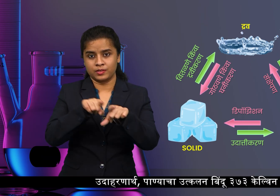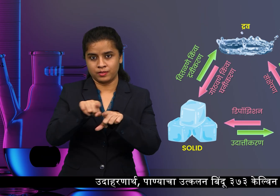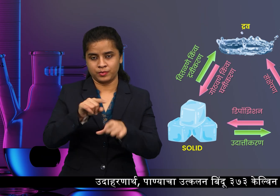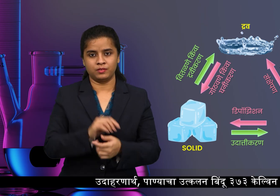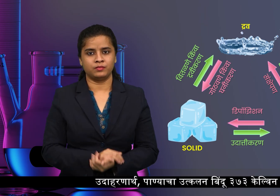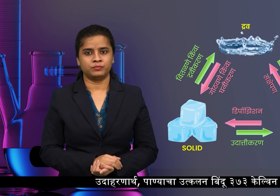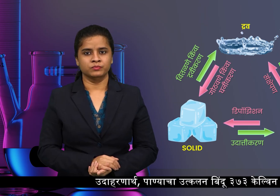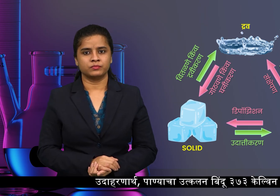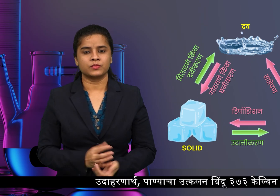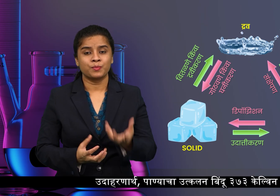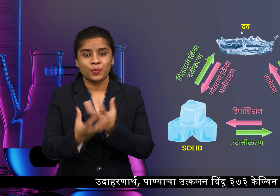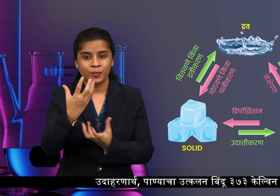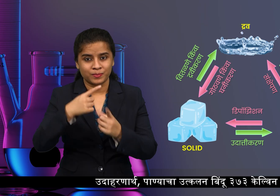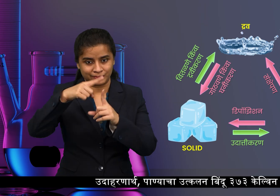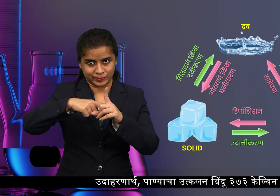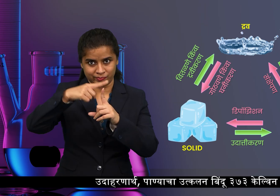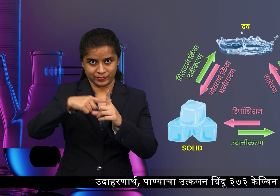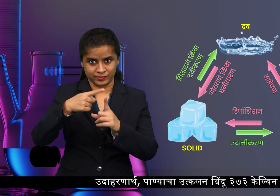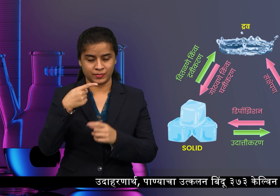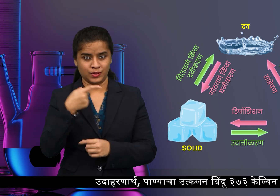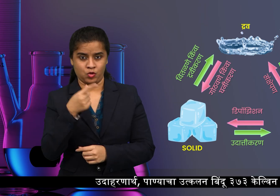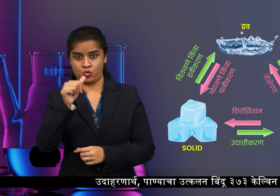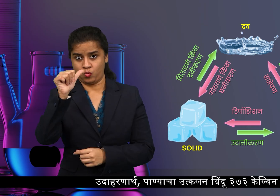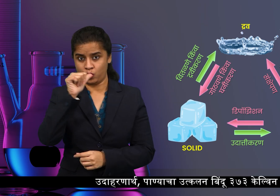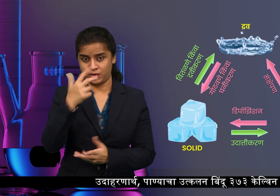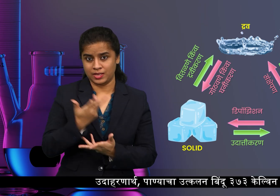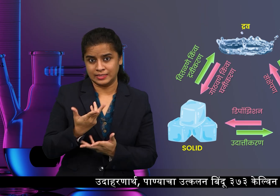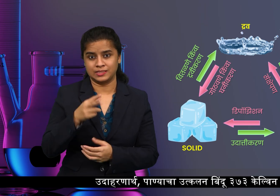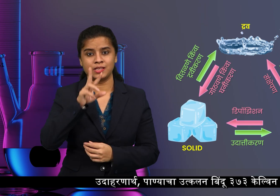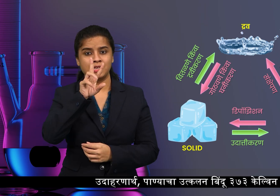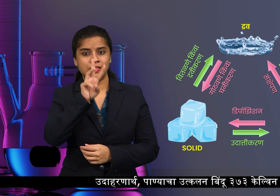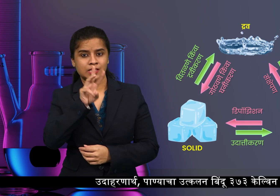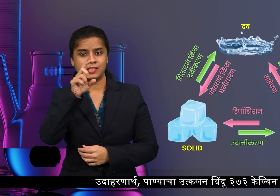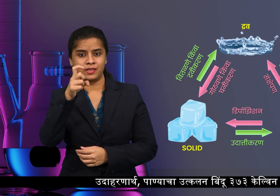उदाहरणार्थ, पाण्याचा उत्कलन बिंदू 373 केल्व्हिन असतो.